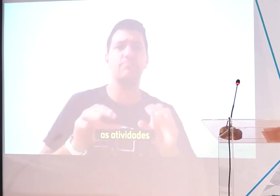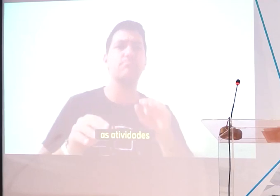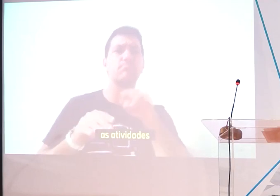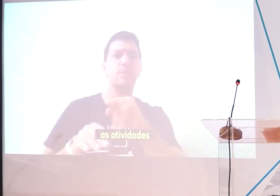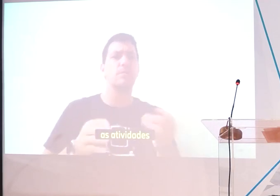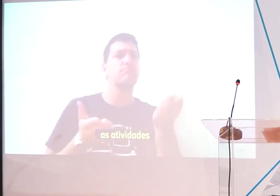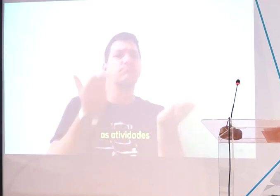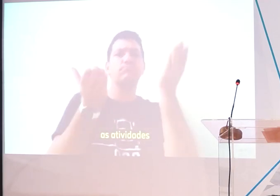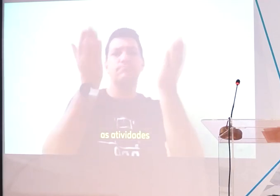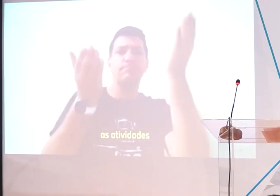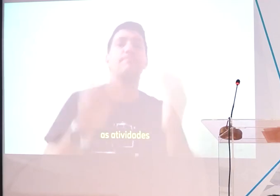E onde eu trabalhei,